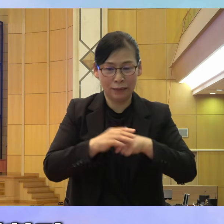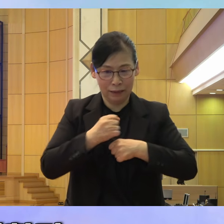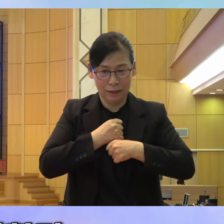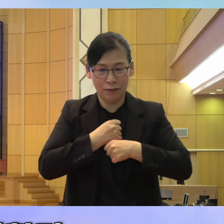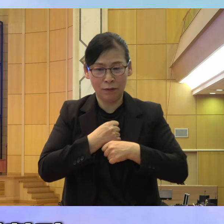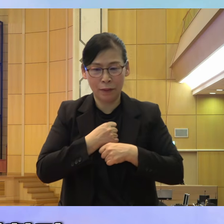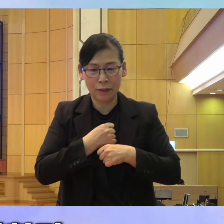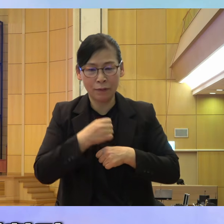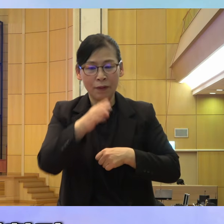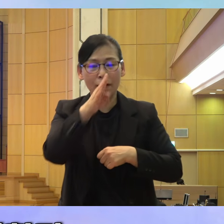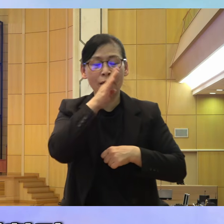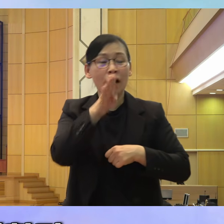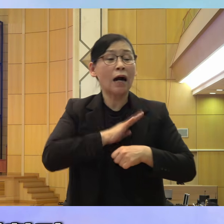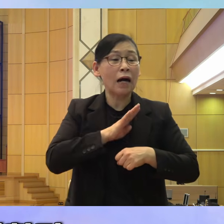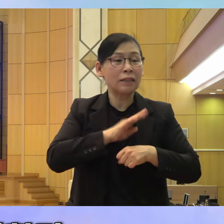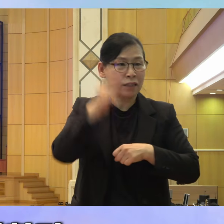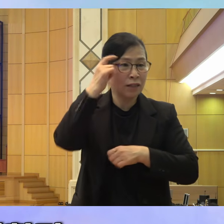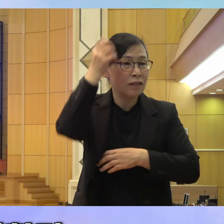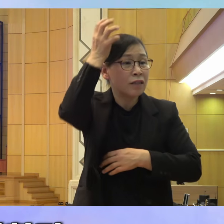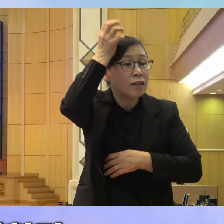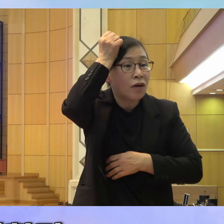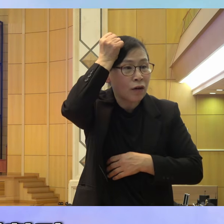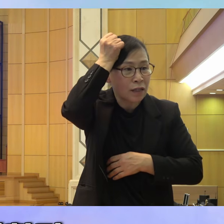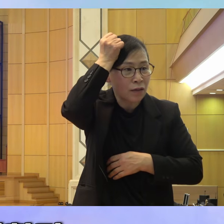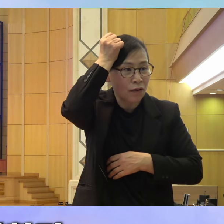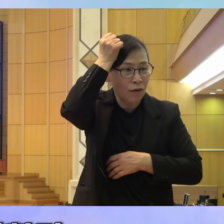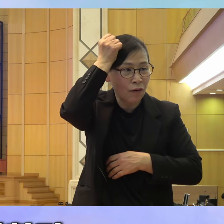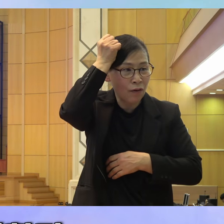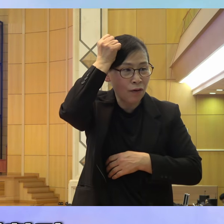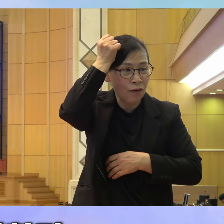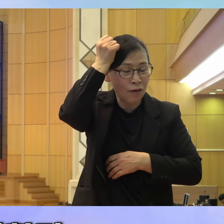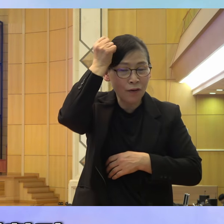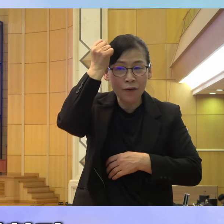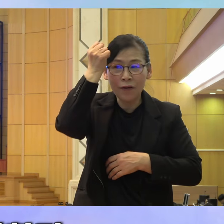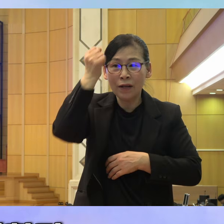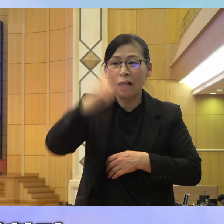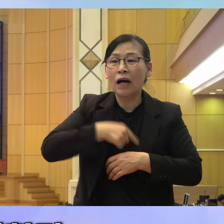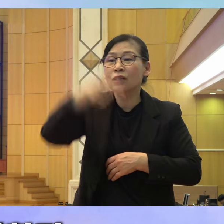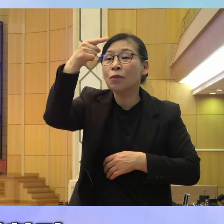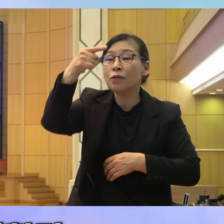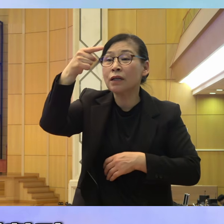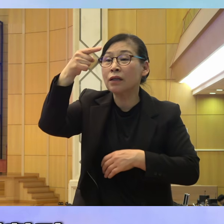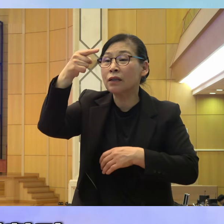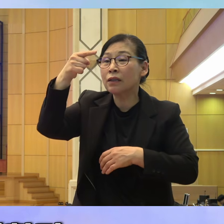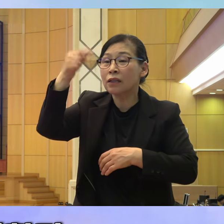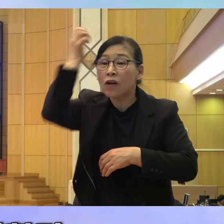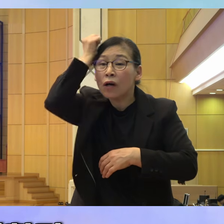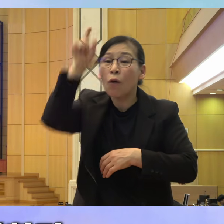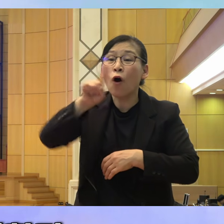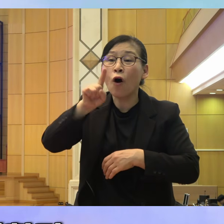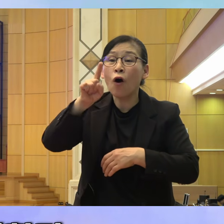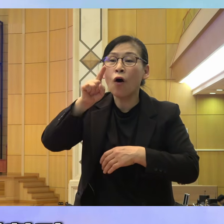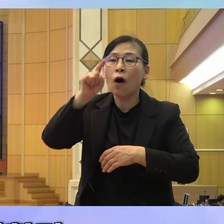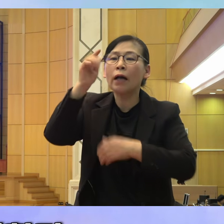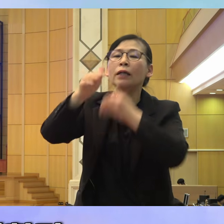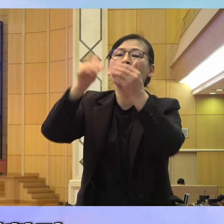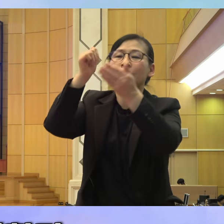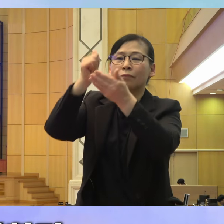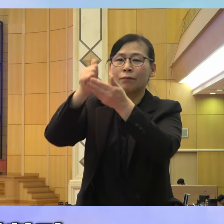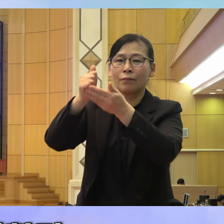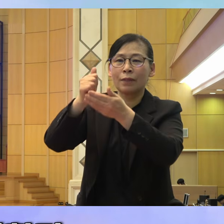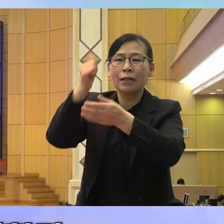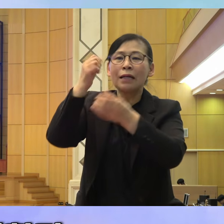있습니다. 안식일을 기억하여 봐. 첫째는 뭘 기억하라 그랬지? 또 다